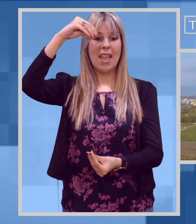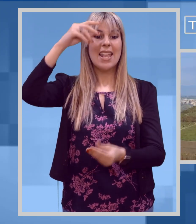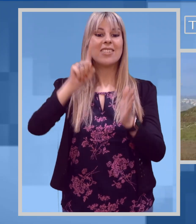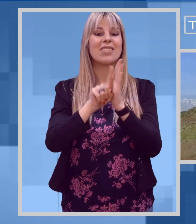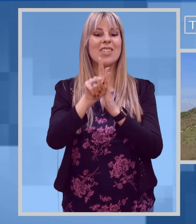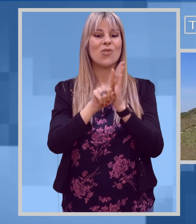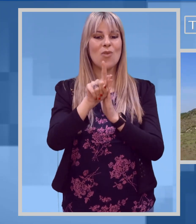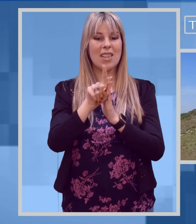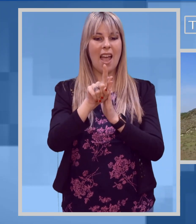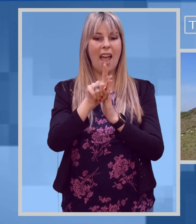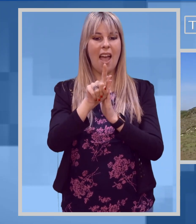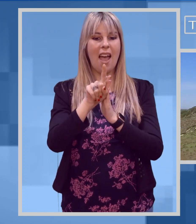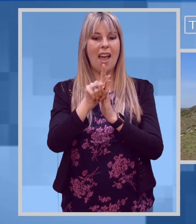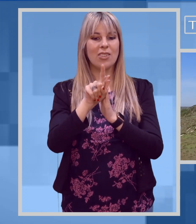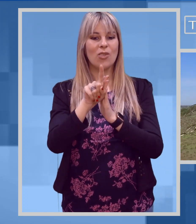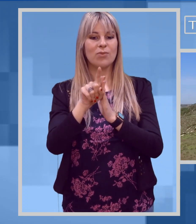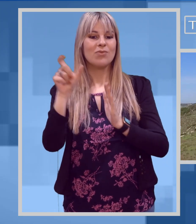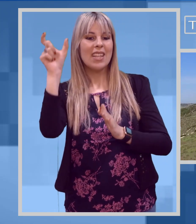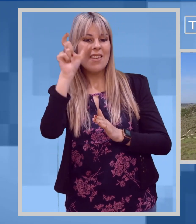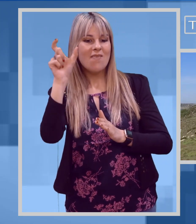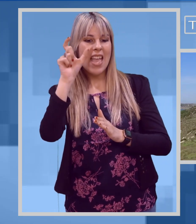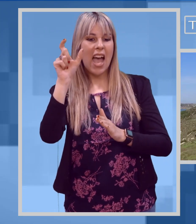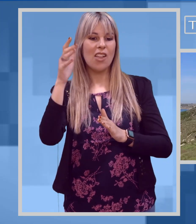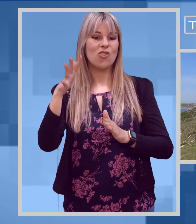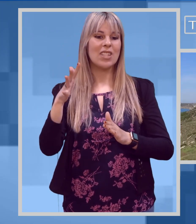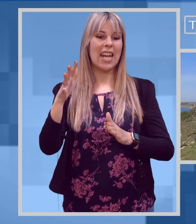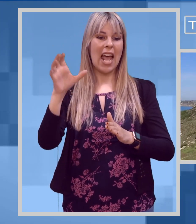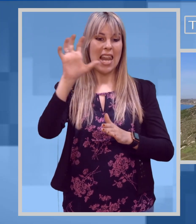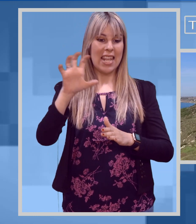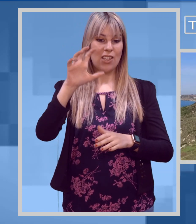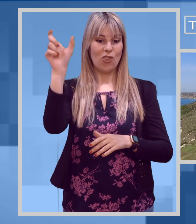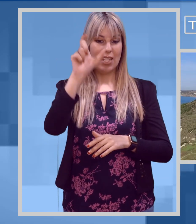RAI lo ha promosso tra i 9 borghi più belli d'Italia.